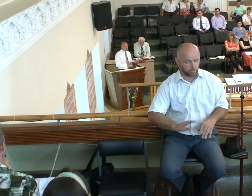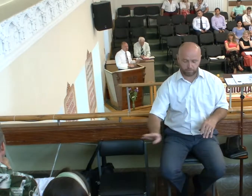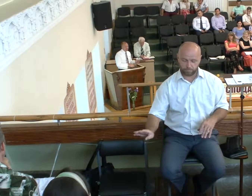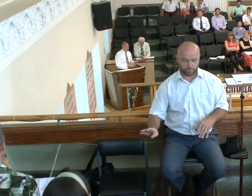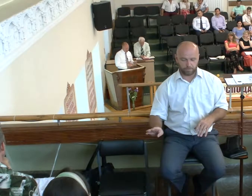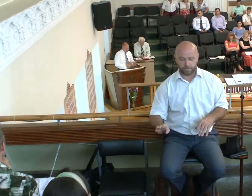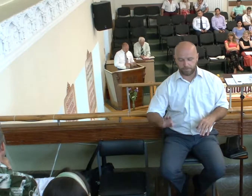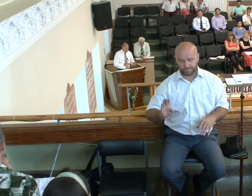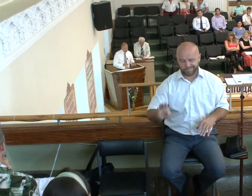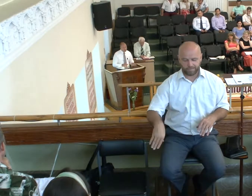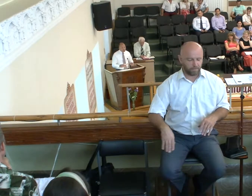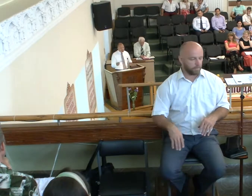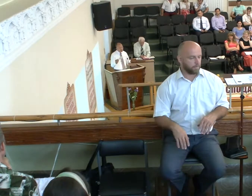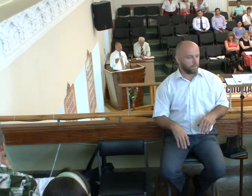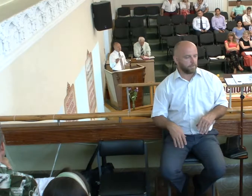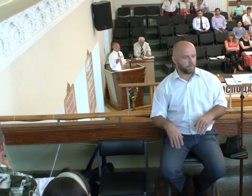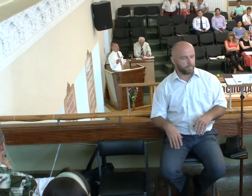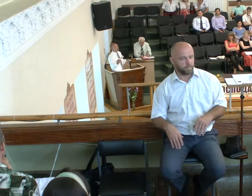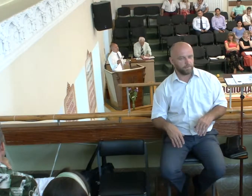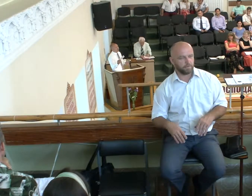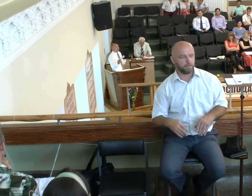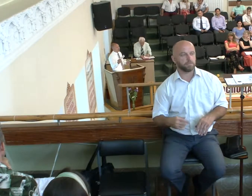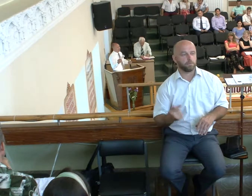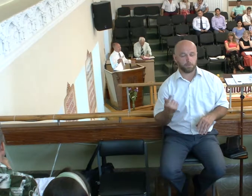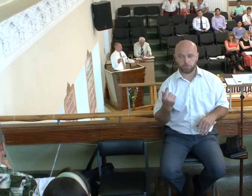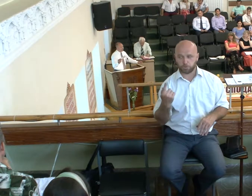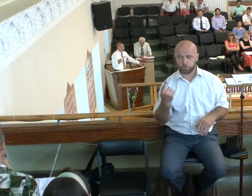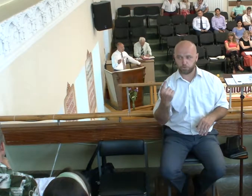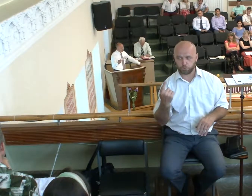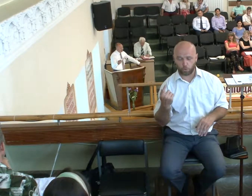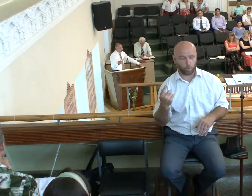чем поднимаем. Когда мы видим эту монету,